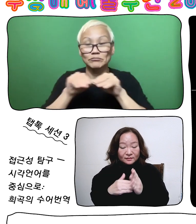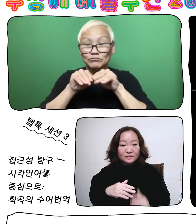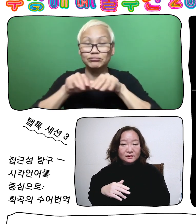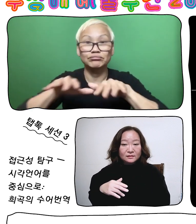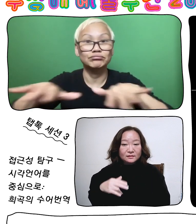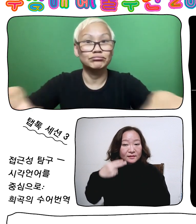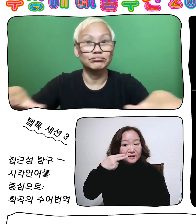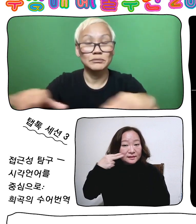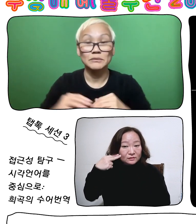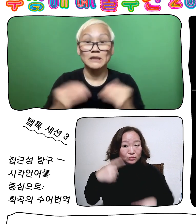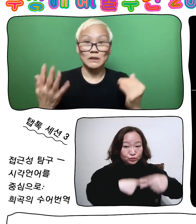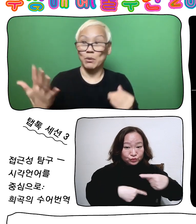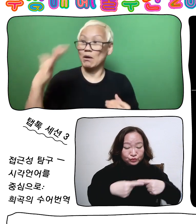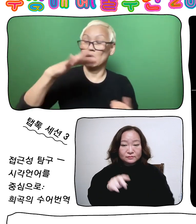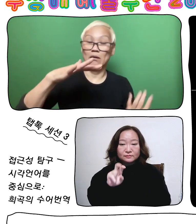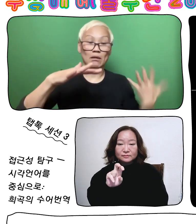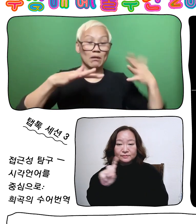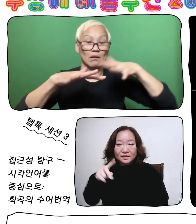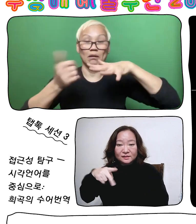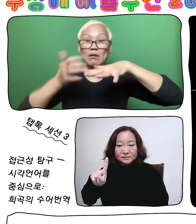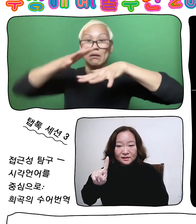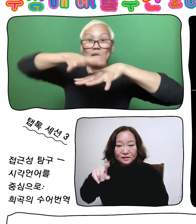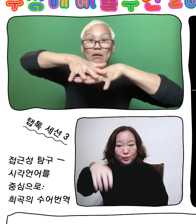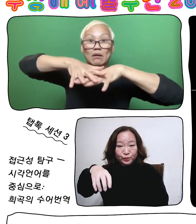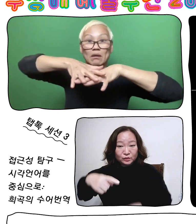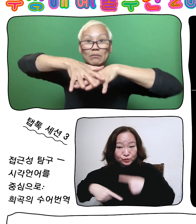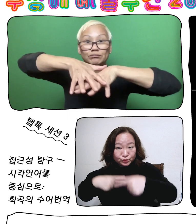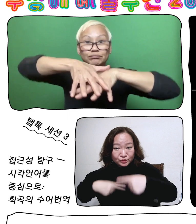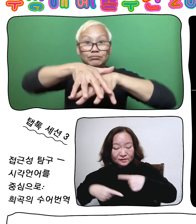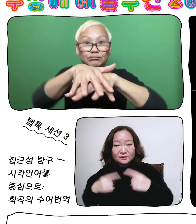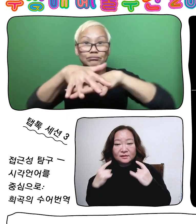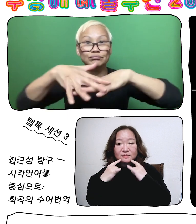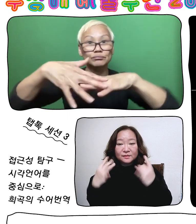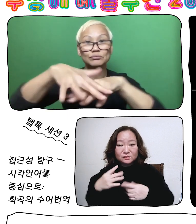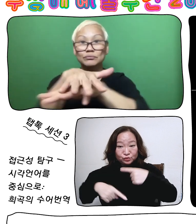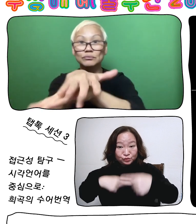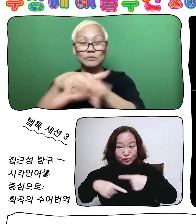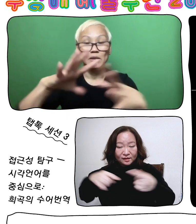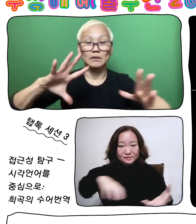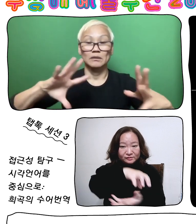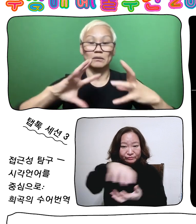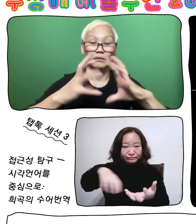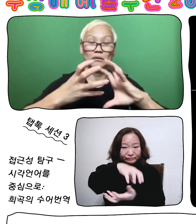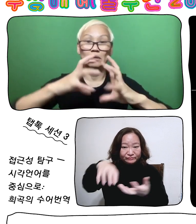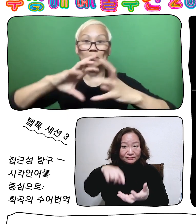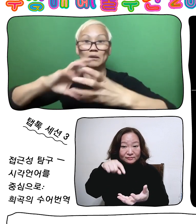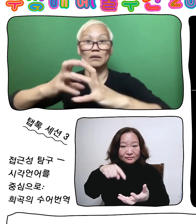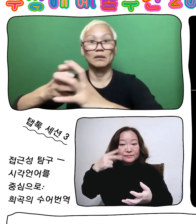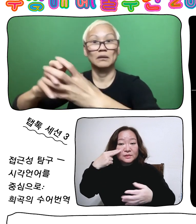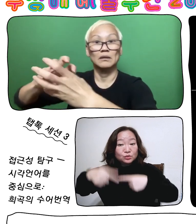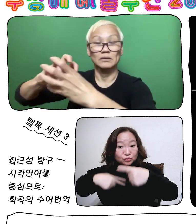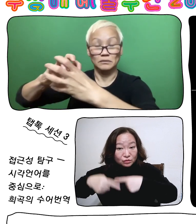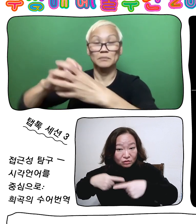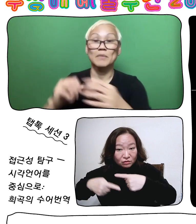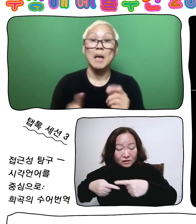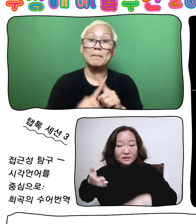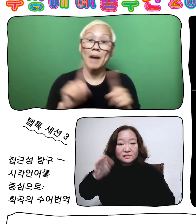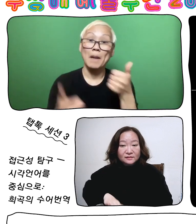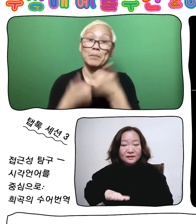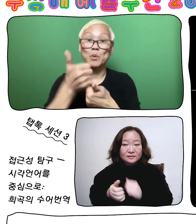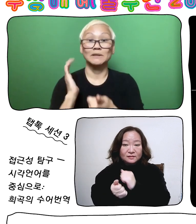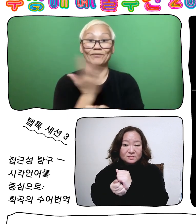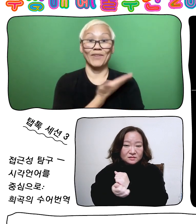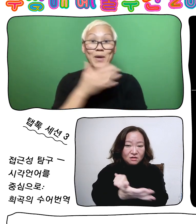그 결과 로랭이 가르친 프랑스 수어와 토착 수어인 마사 비냐드 수어가 공존하게 되었지만